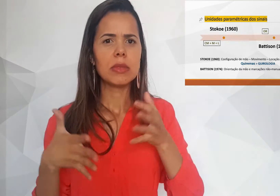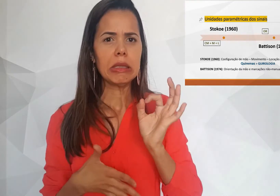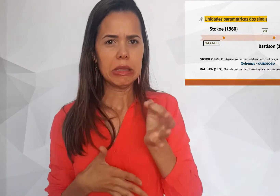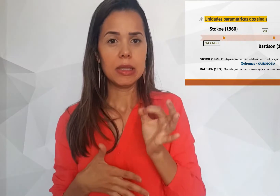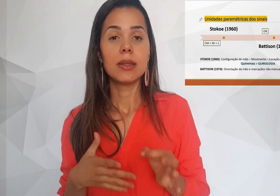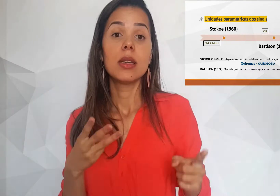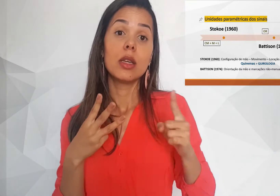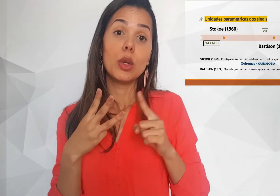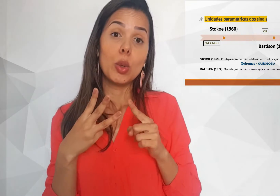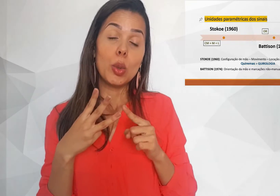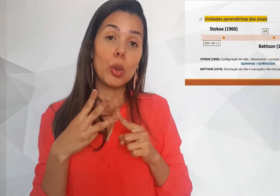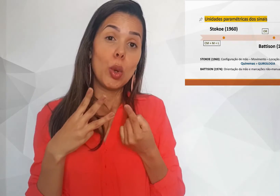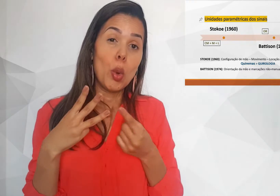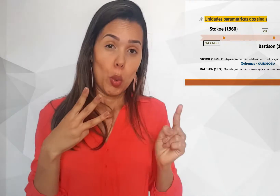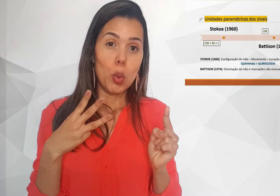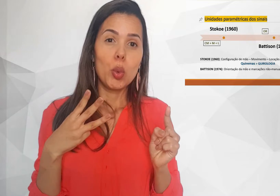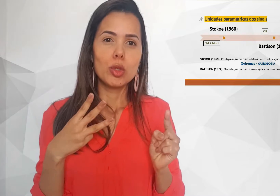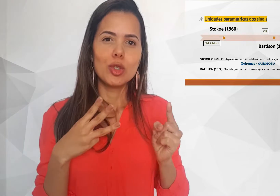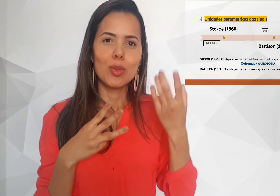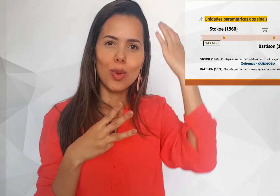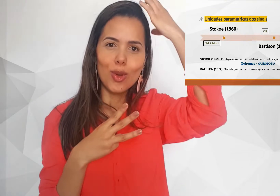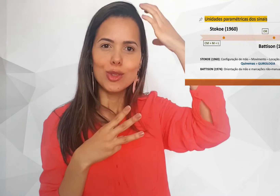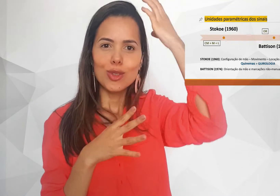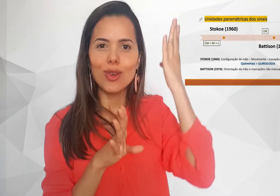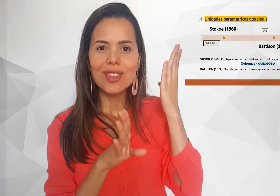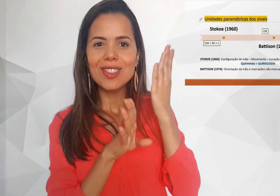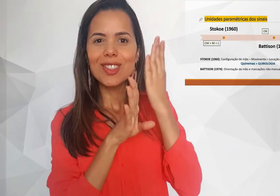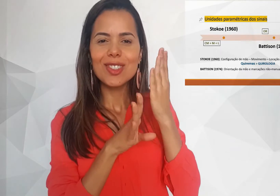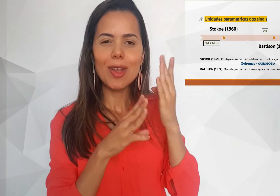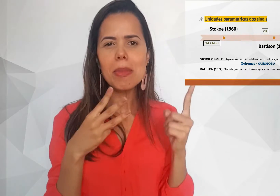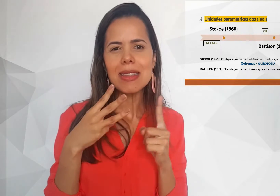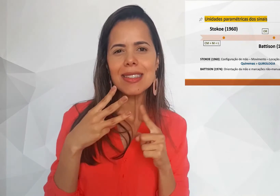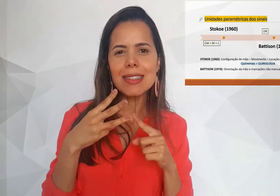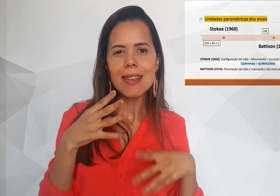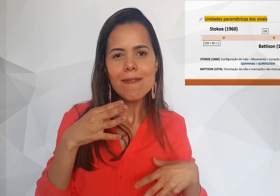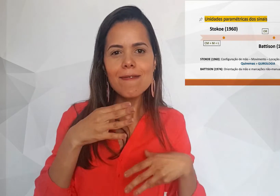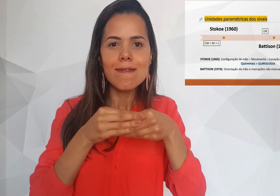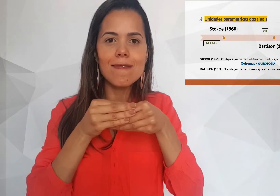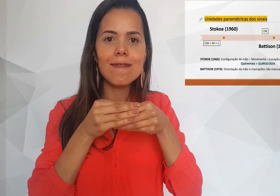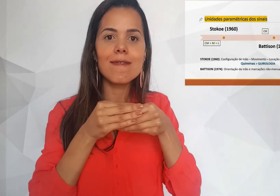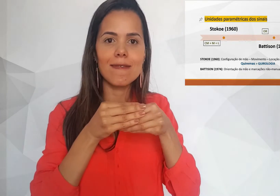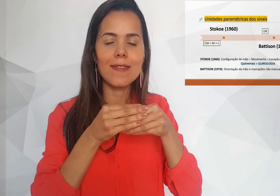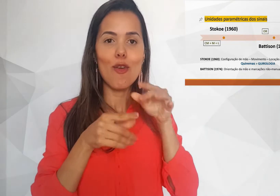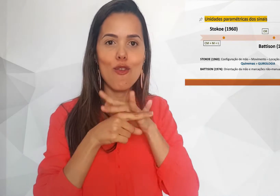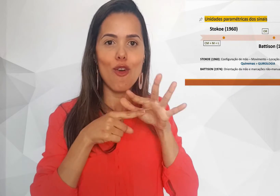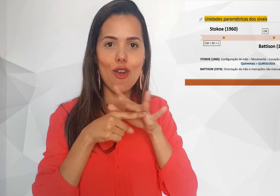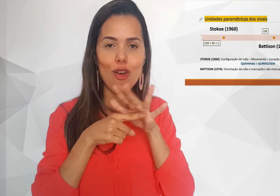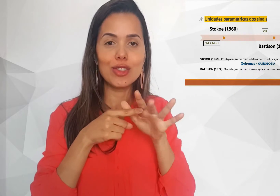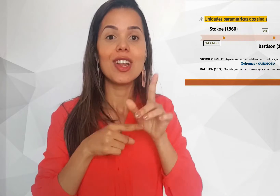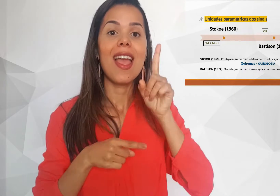tipo dessas unidades e, finalmente, Stokely compõe esse nível fonético de